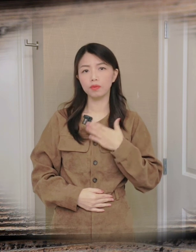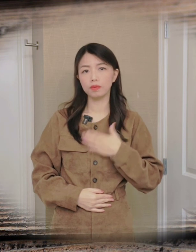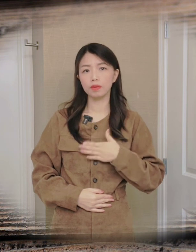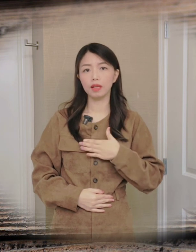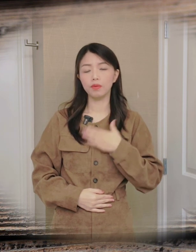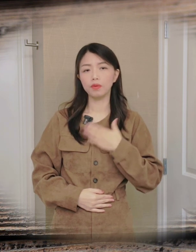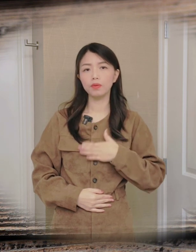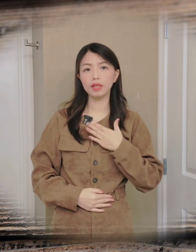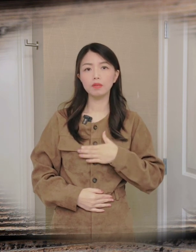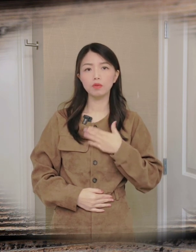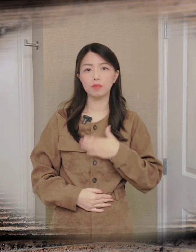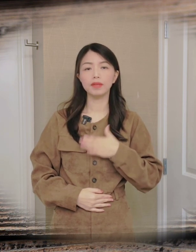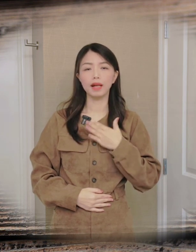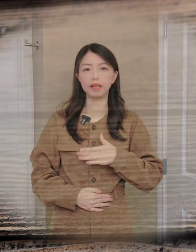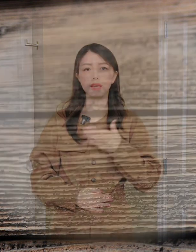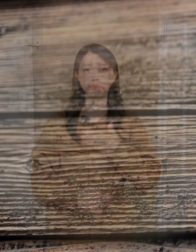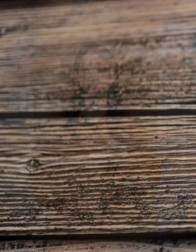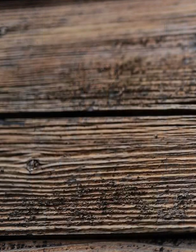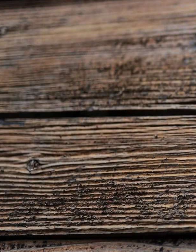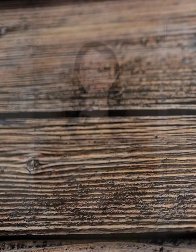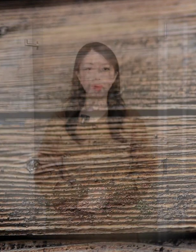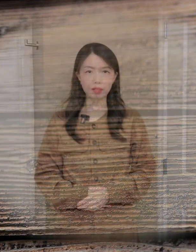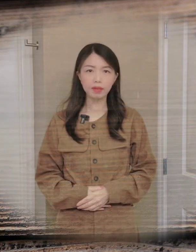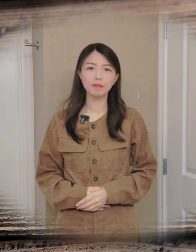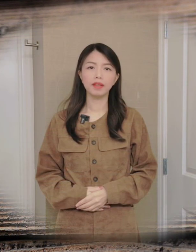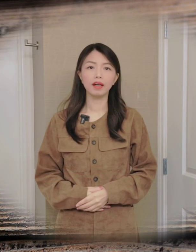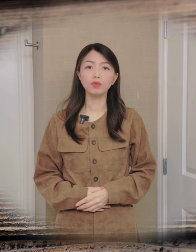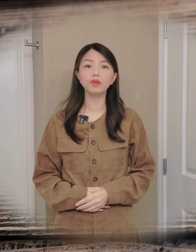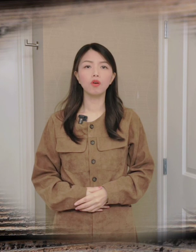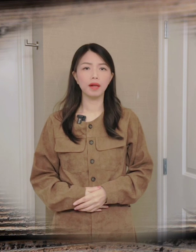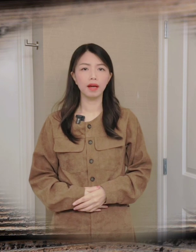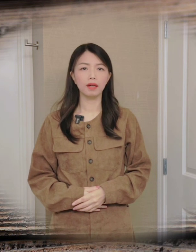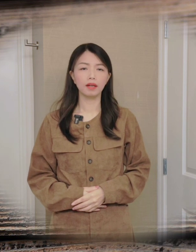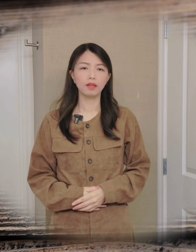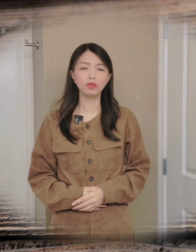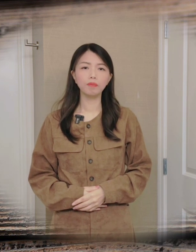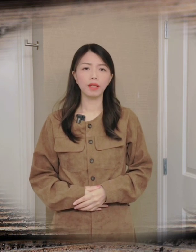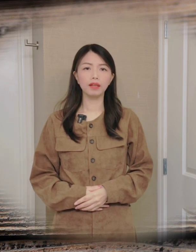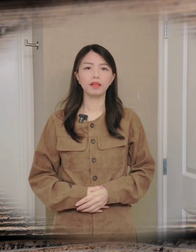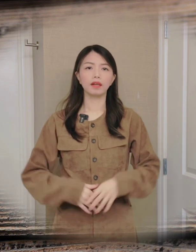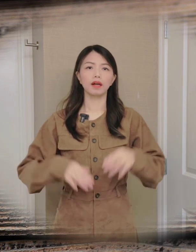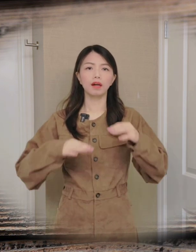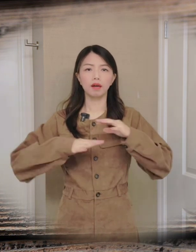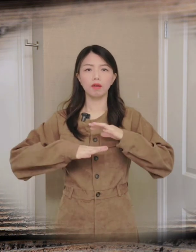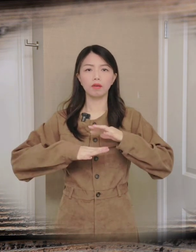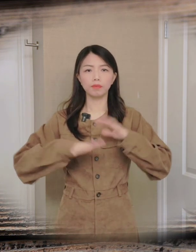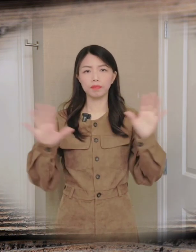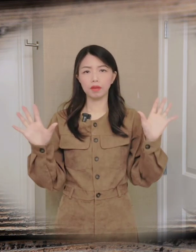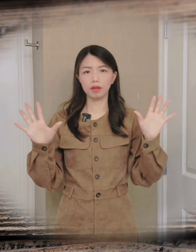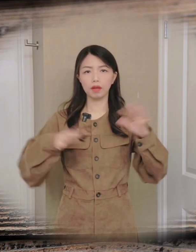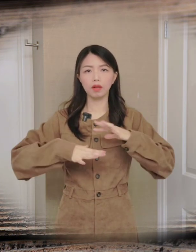대고 아래 위로 쓰다듬어 주시면 알다예요. 네, 마지막입니다. 두려워 말라. 두렵다는